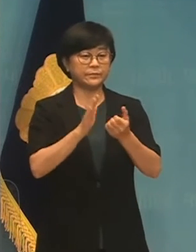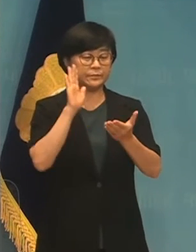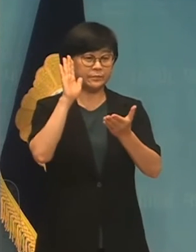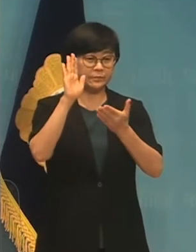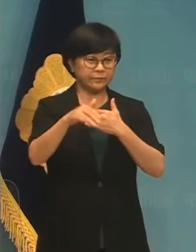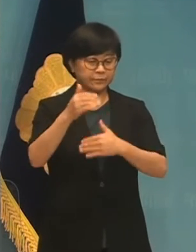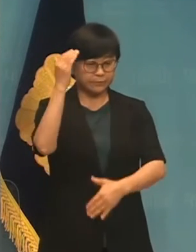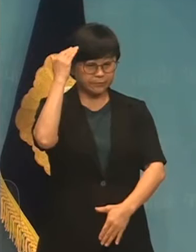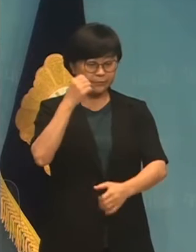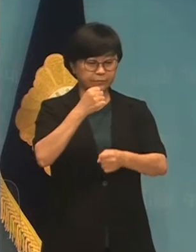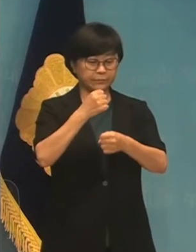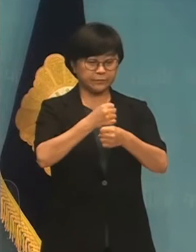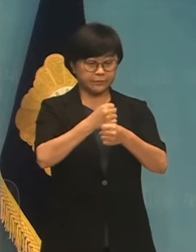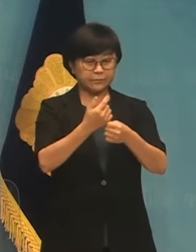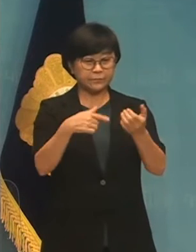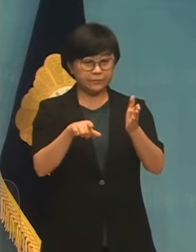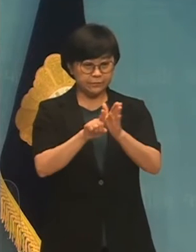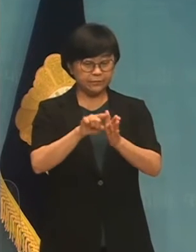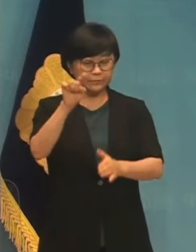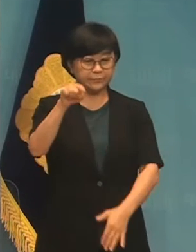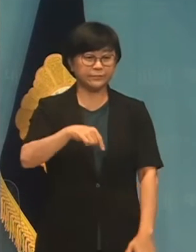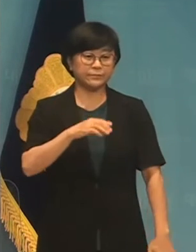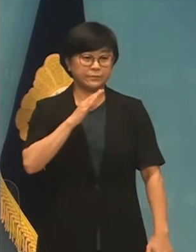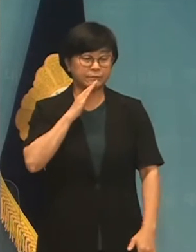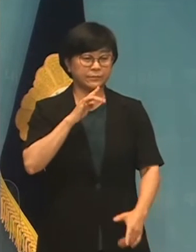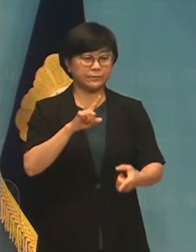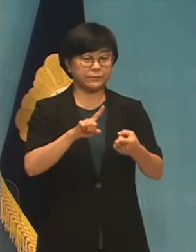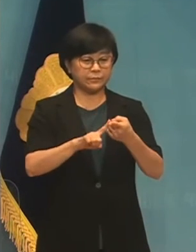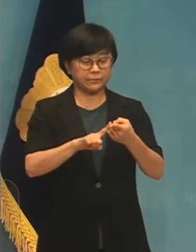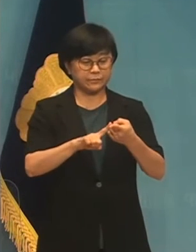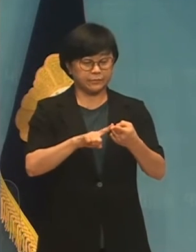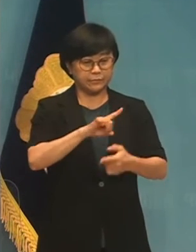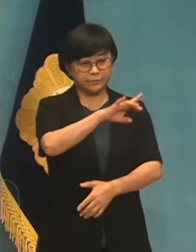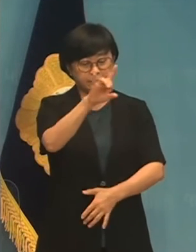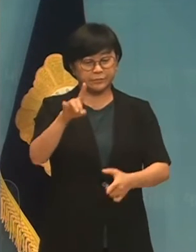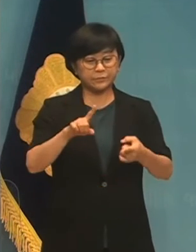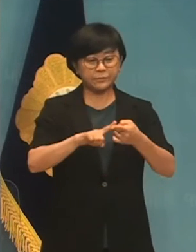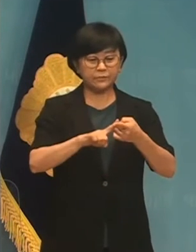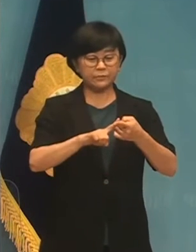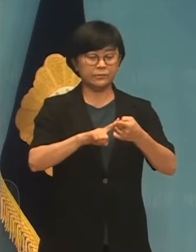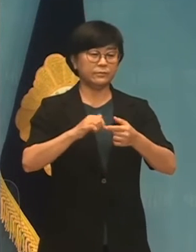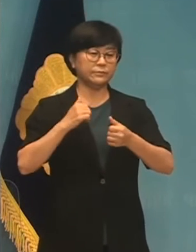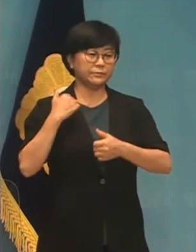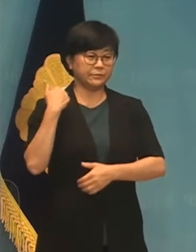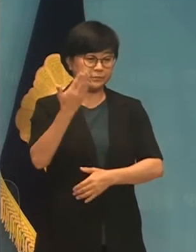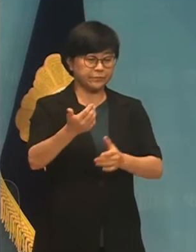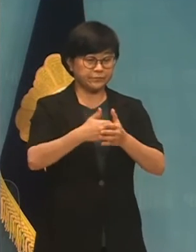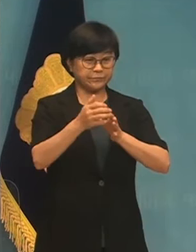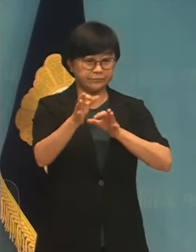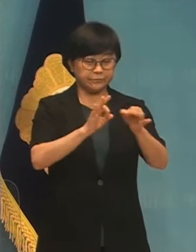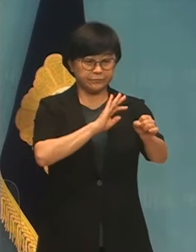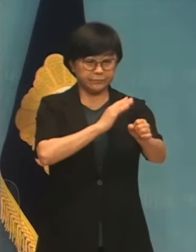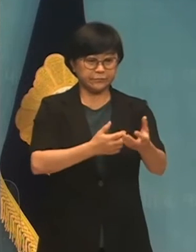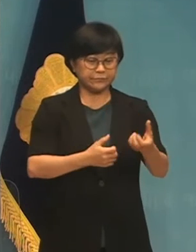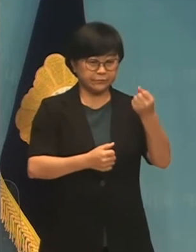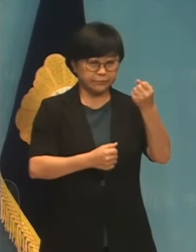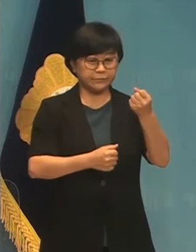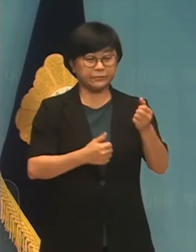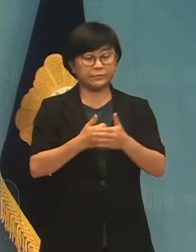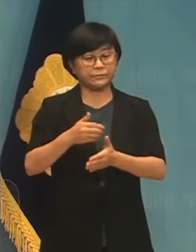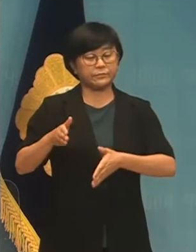나은 대한민국으로 달려왔습니다. 그러나 각자 도생의 정글에 내던져진 시장 권력의 시대는 길을